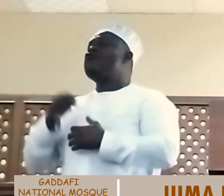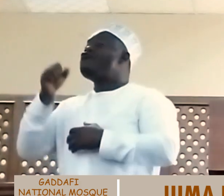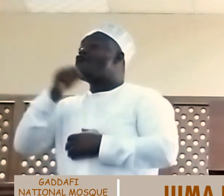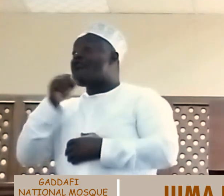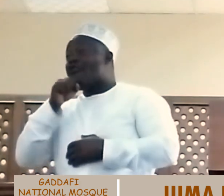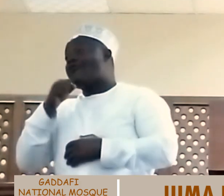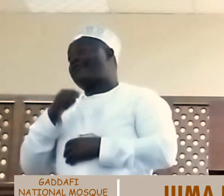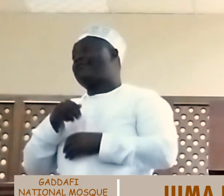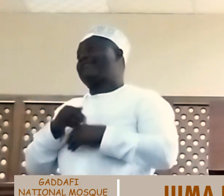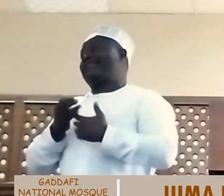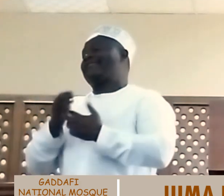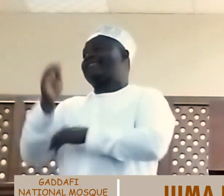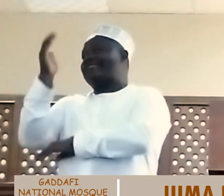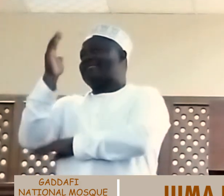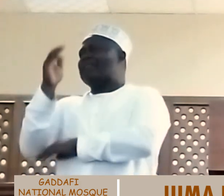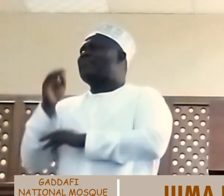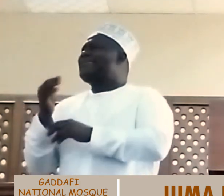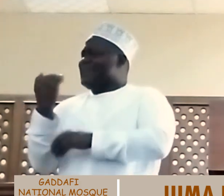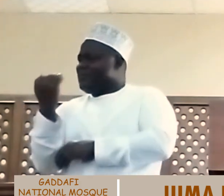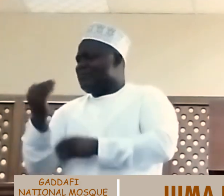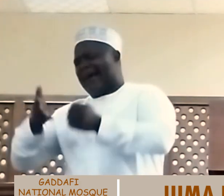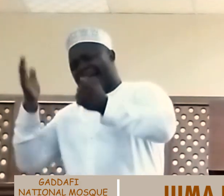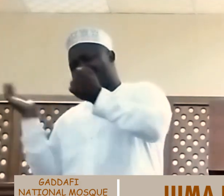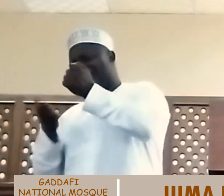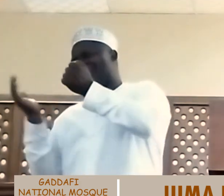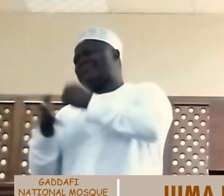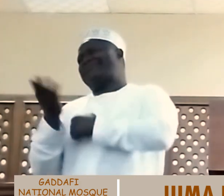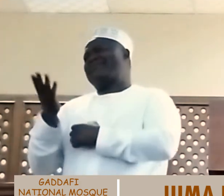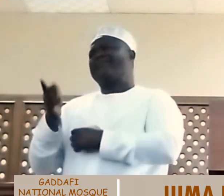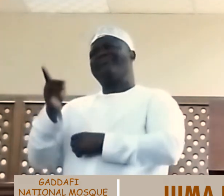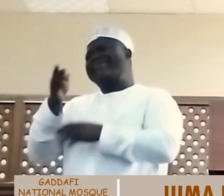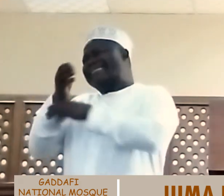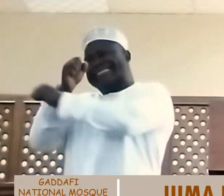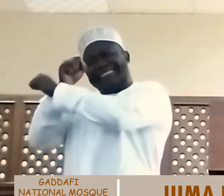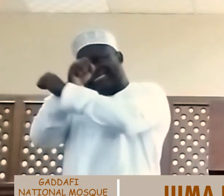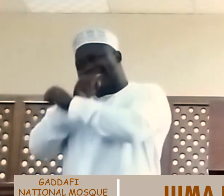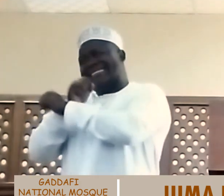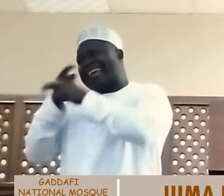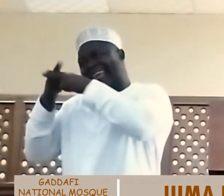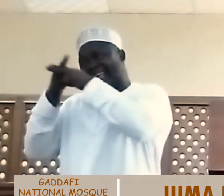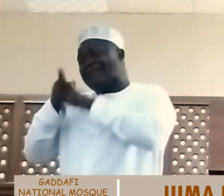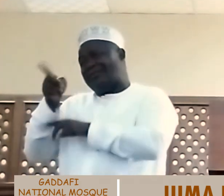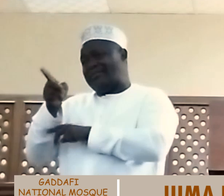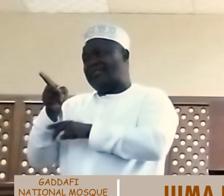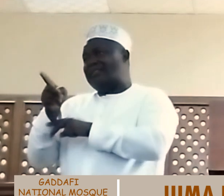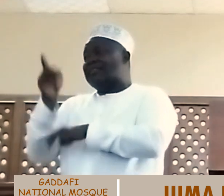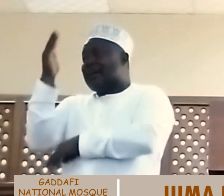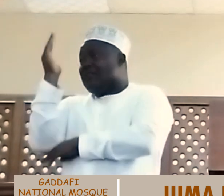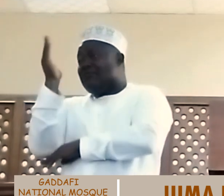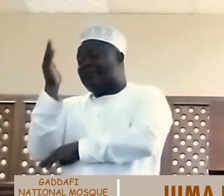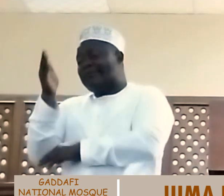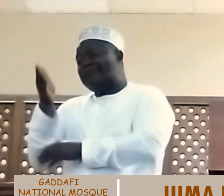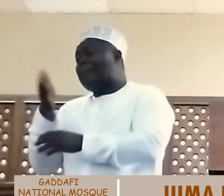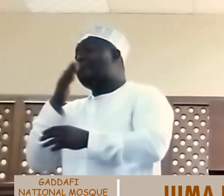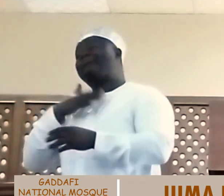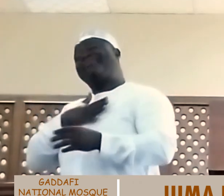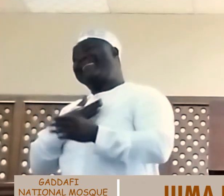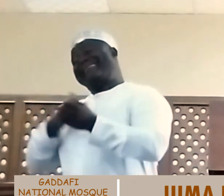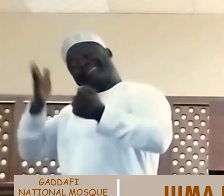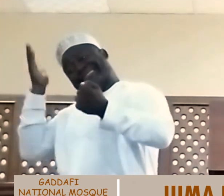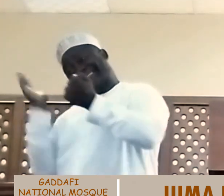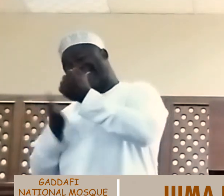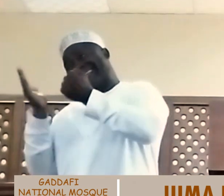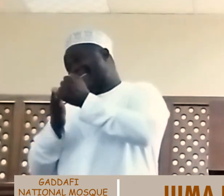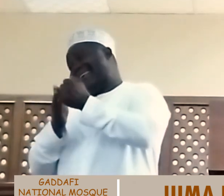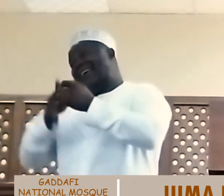bakadde baffe, naye ate abaana batandise okubitema. Mwewale nnyo, bw'oba tokoze kintu kirungi kusimba muti gwa kibala, totema muti gwa munno